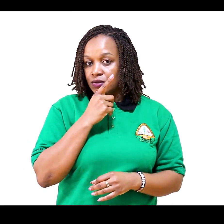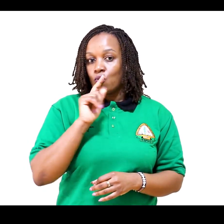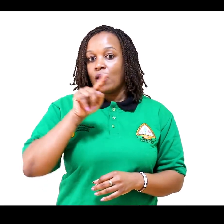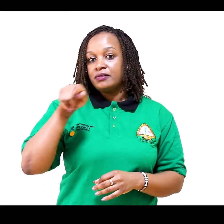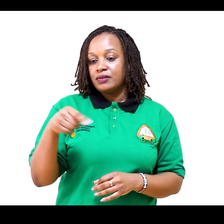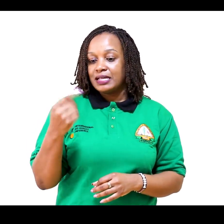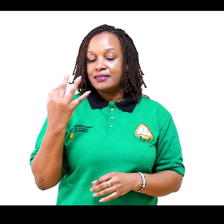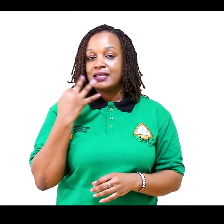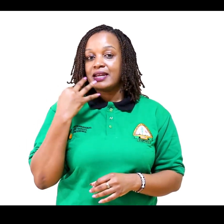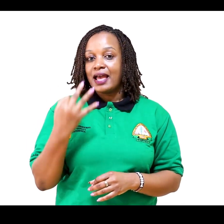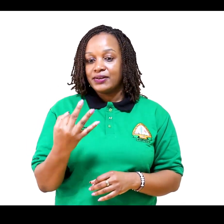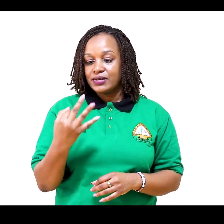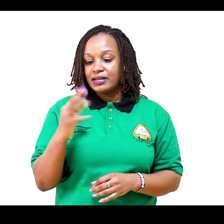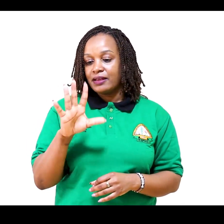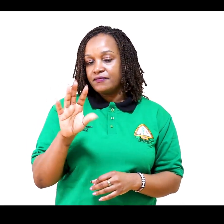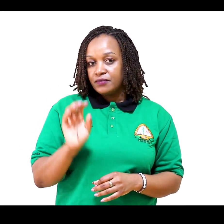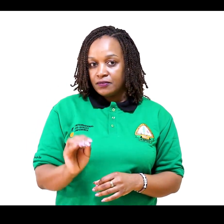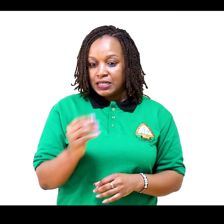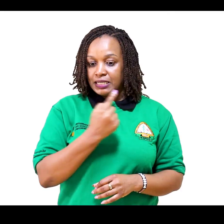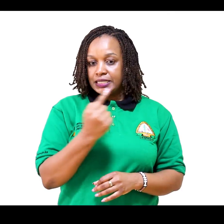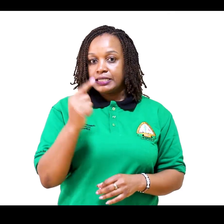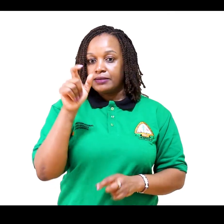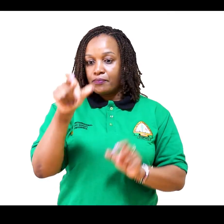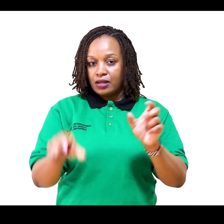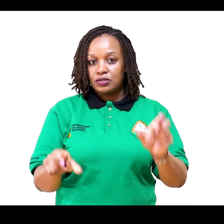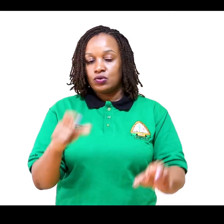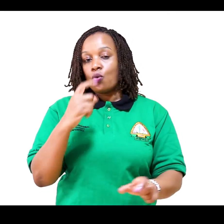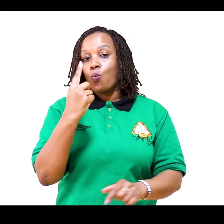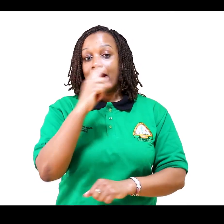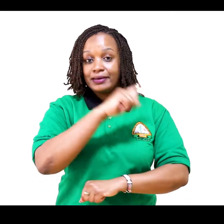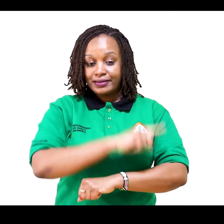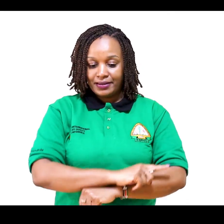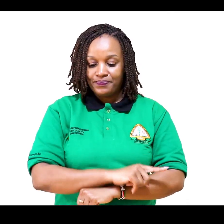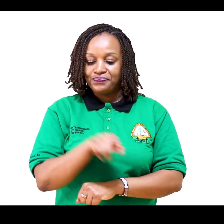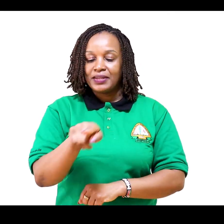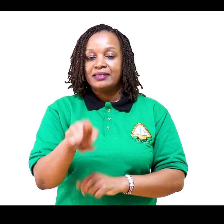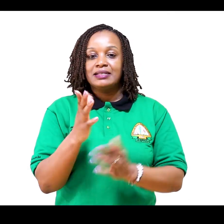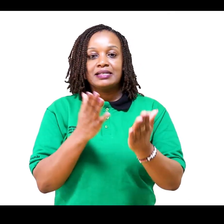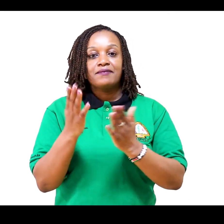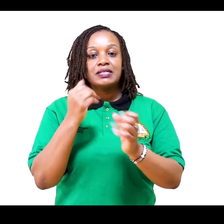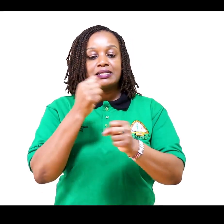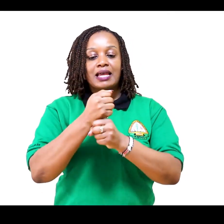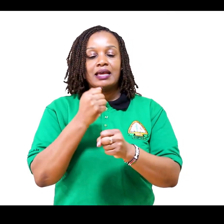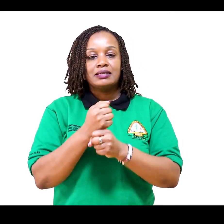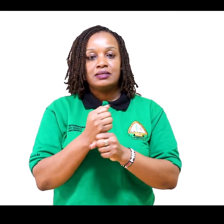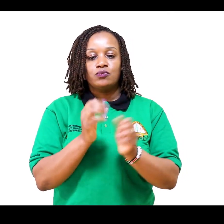1,350 kwa kila mtu kwa siku. Huduma hii inafanywa ndani ya wiki 2 baada ya ankara.